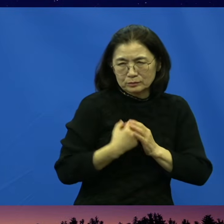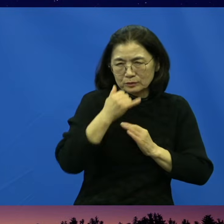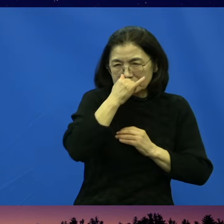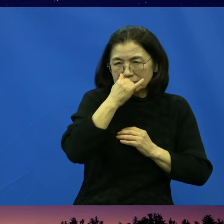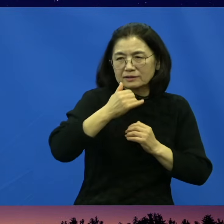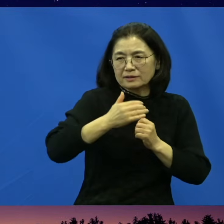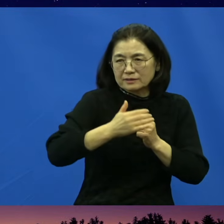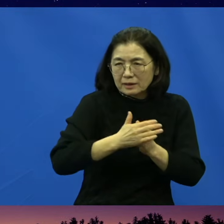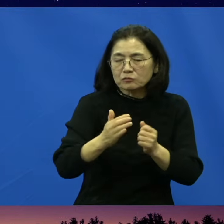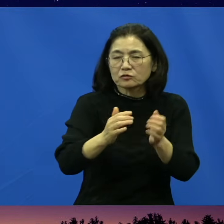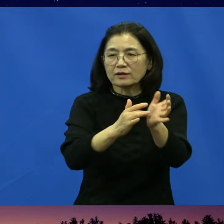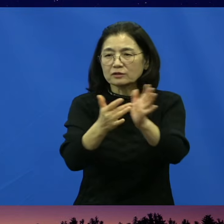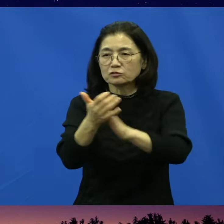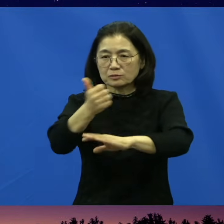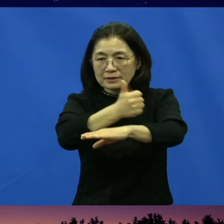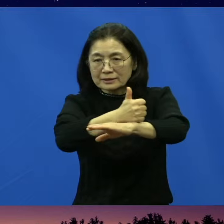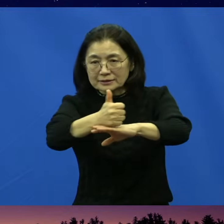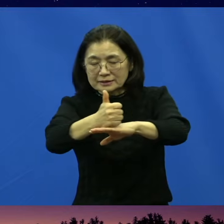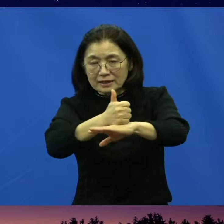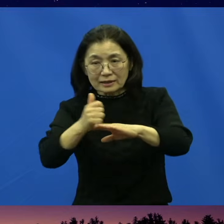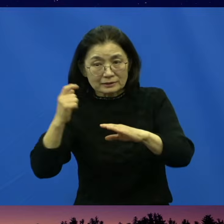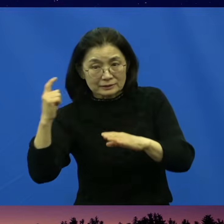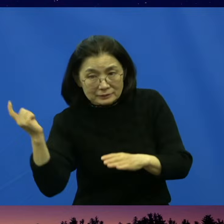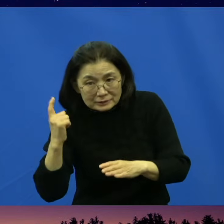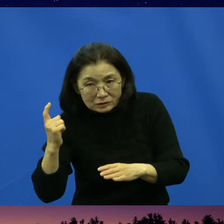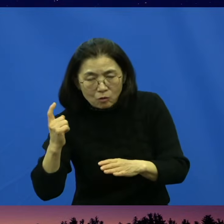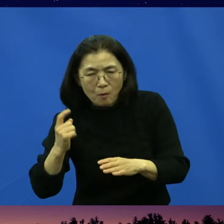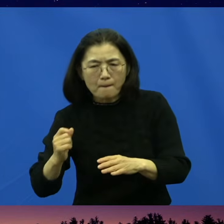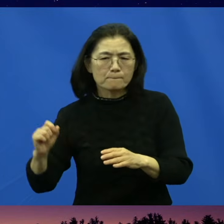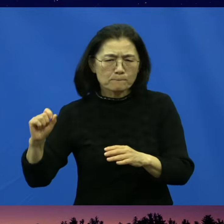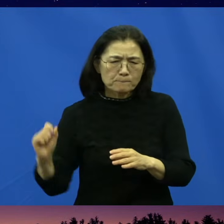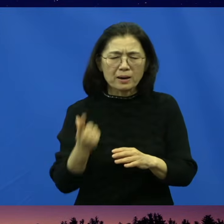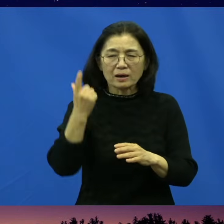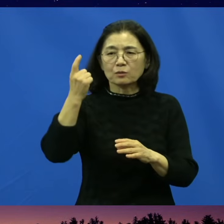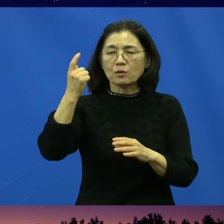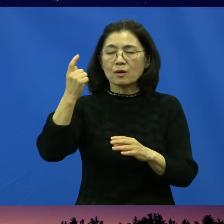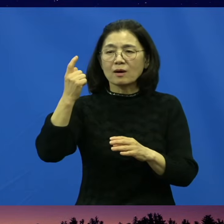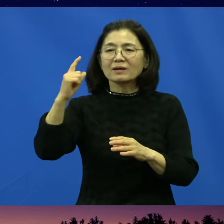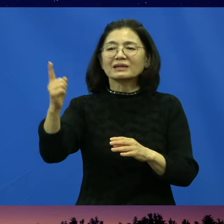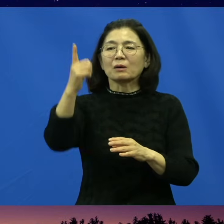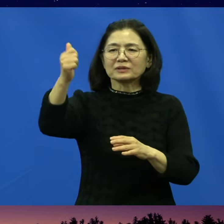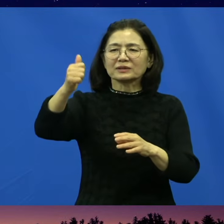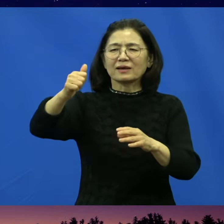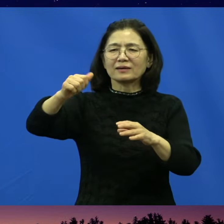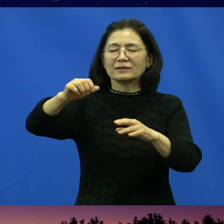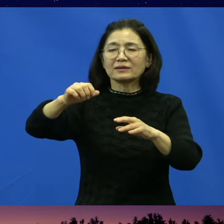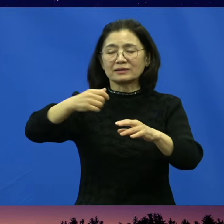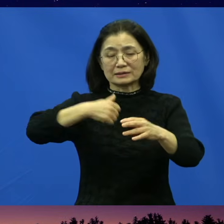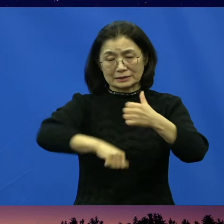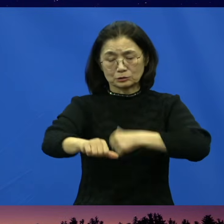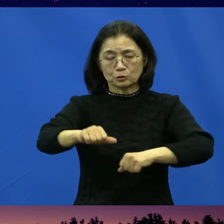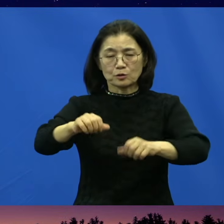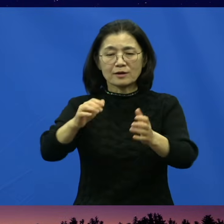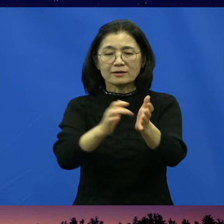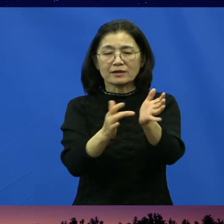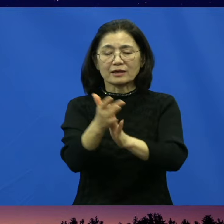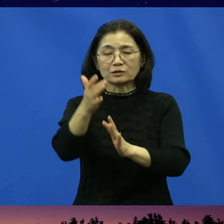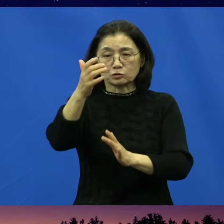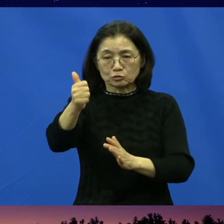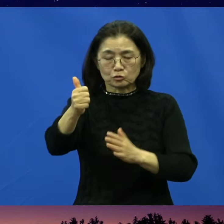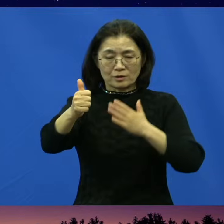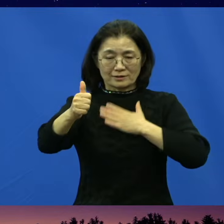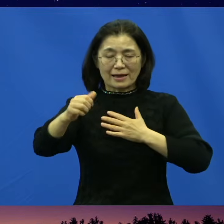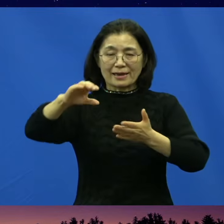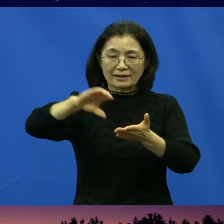예수, 그 존재가 바로 다윗의 자손 예수, 나의